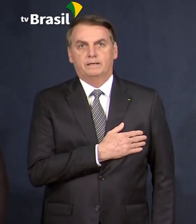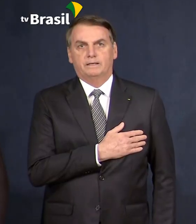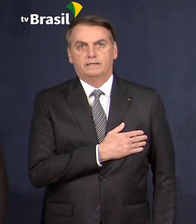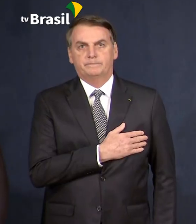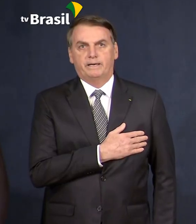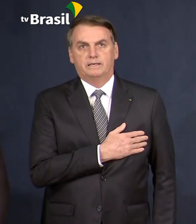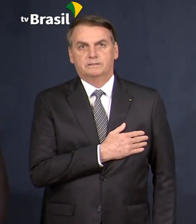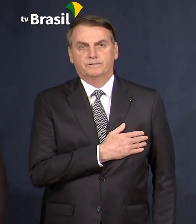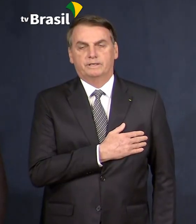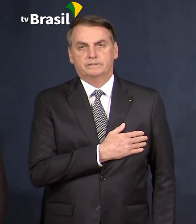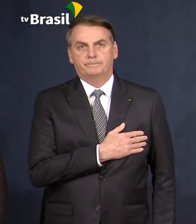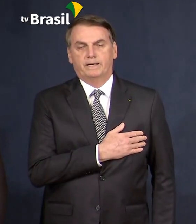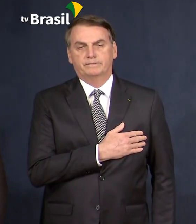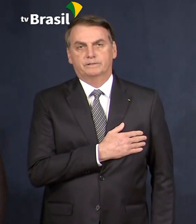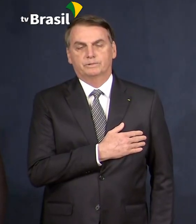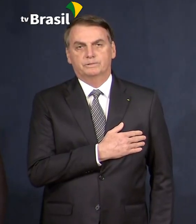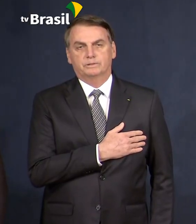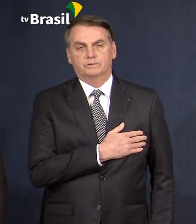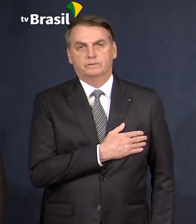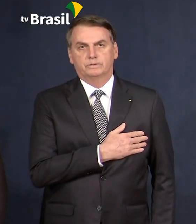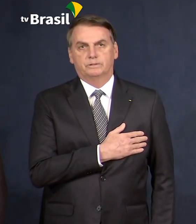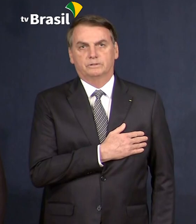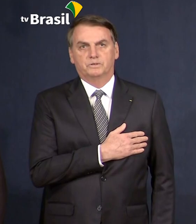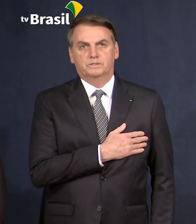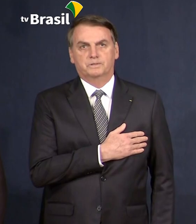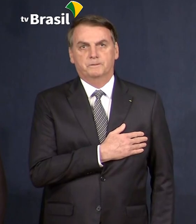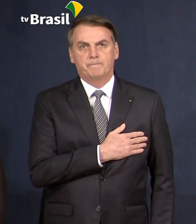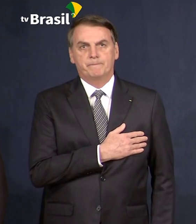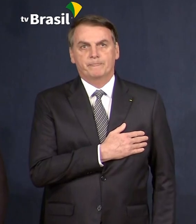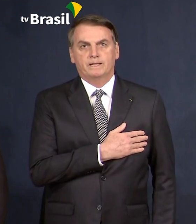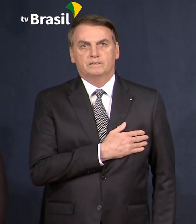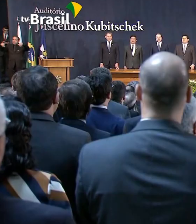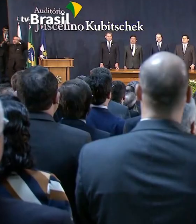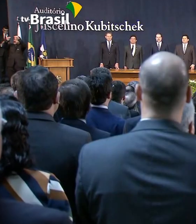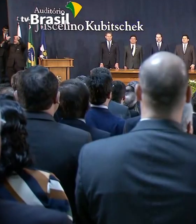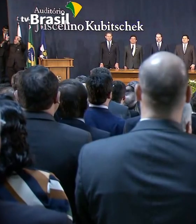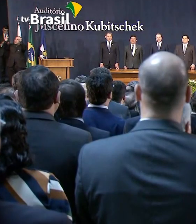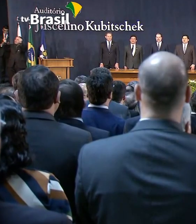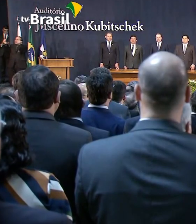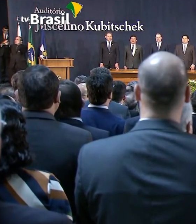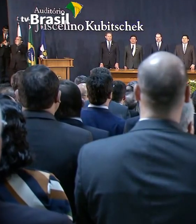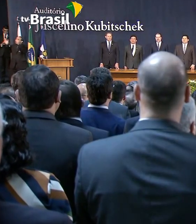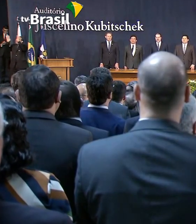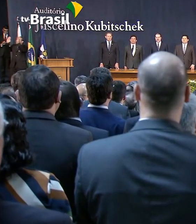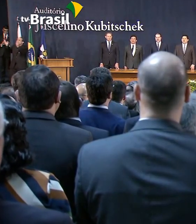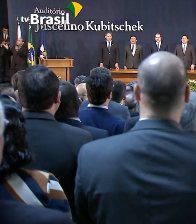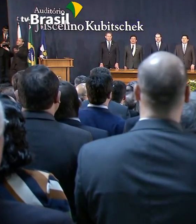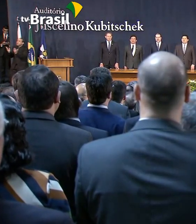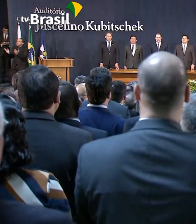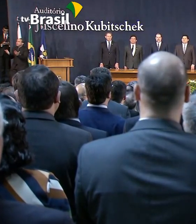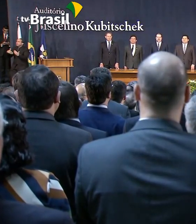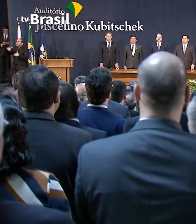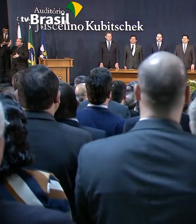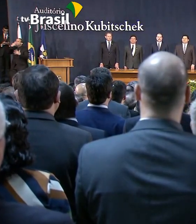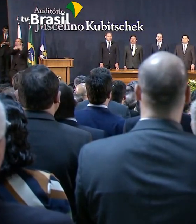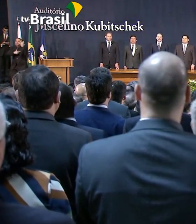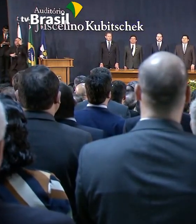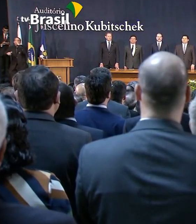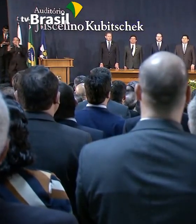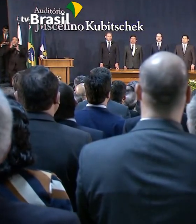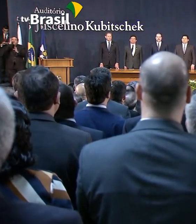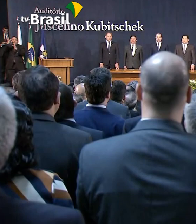A indicação de Aras veio direto do presidente Jair Bolsonaro. Ele é o primeiro Procurador-Geral da República